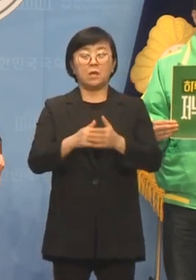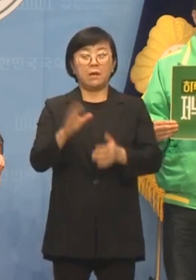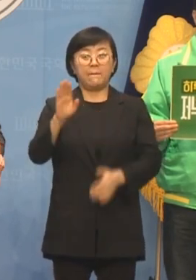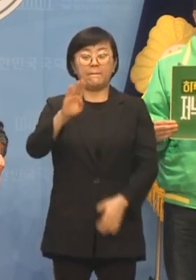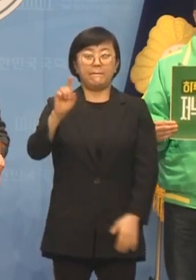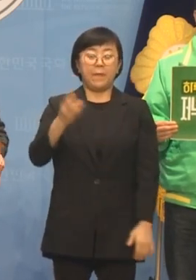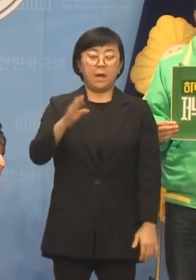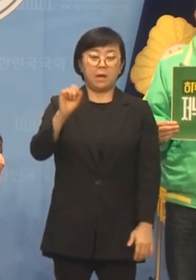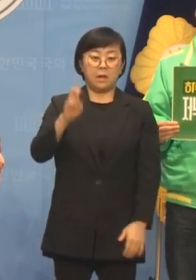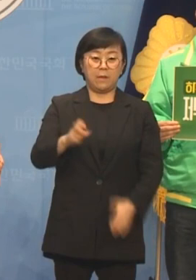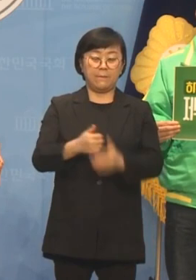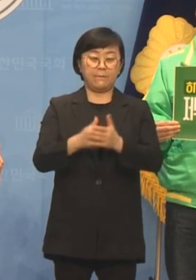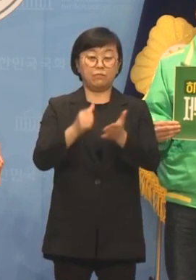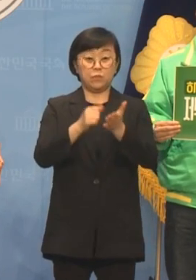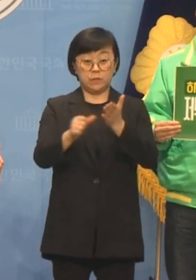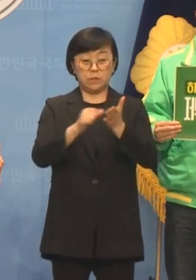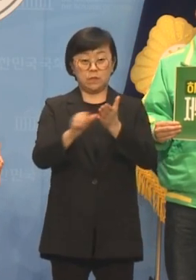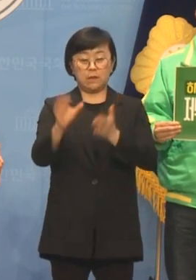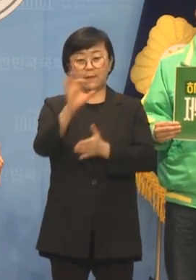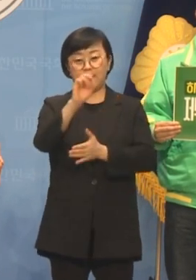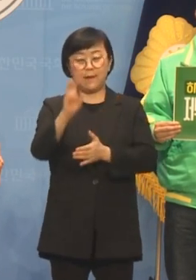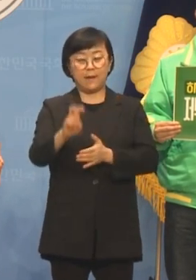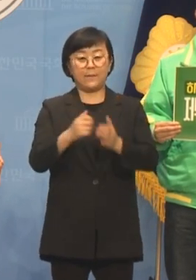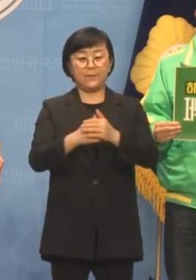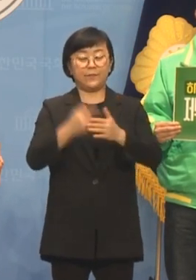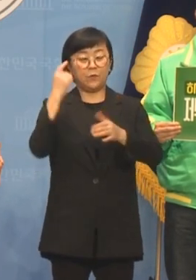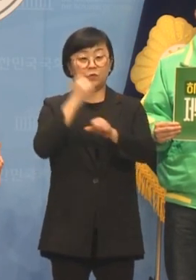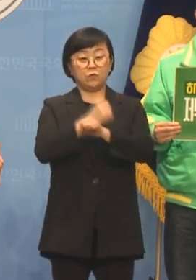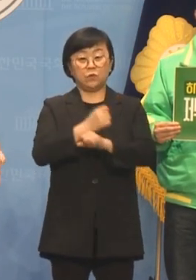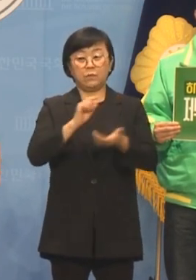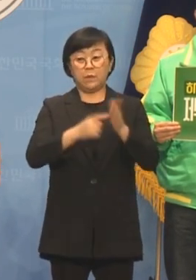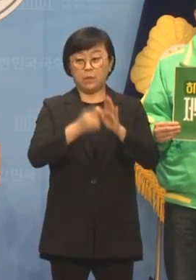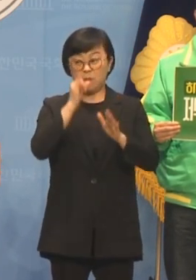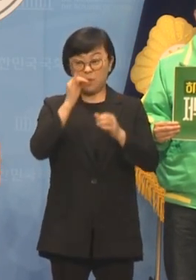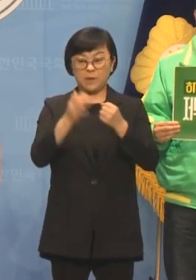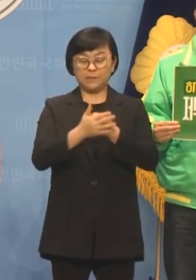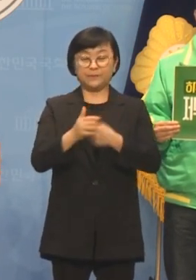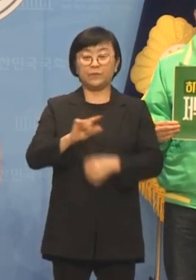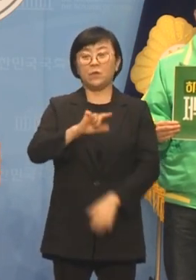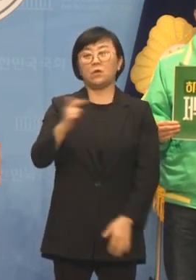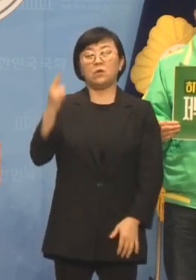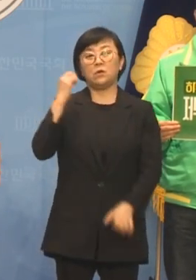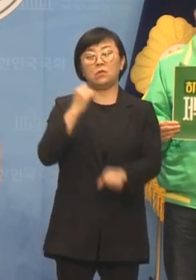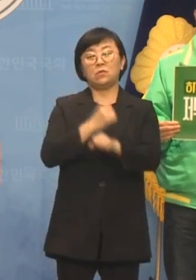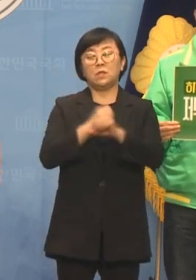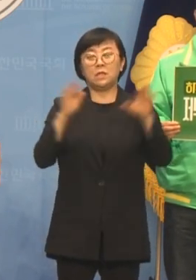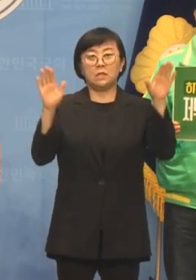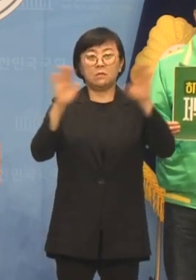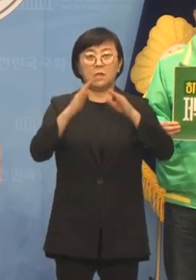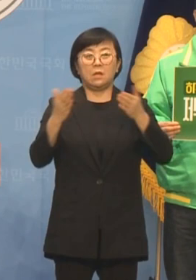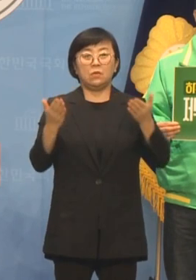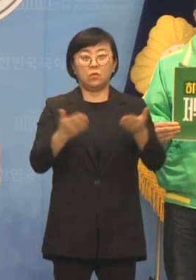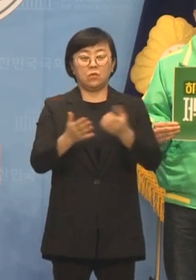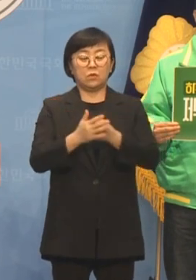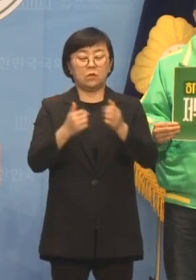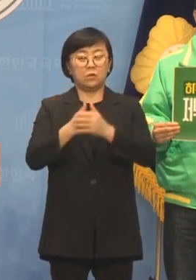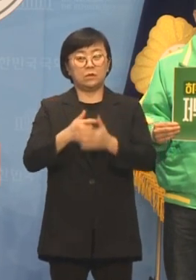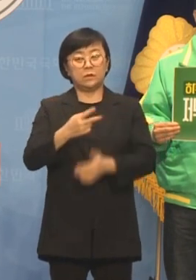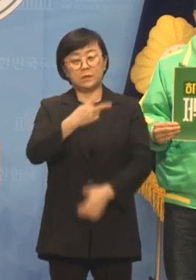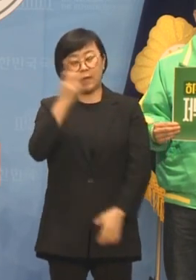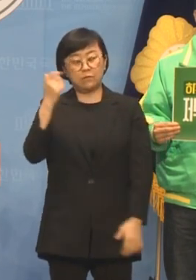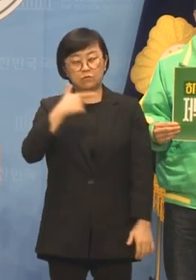물질이라는 국제 암연구소의 발표뿐만 아니라 여러 연구에서 심야 노동으로 인한 수면장애